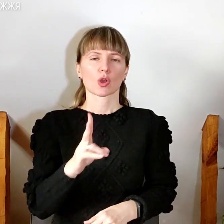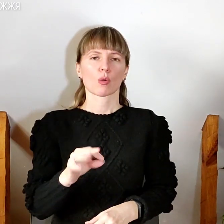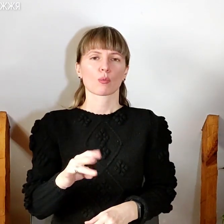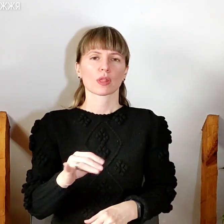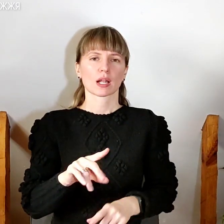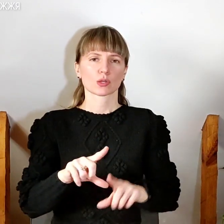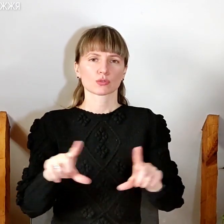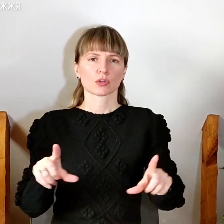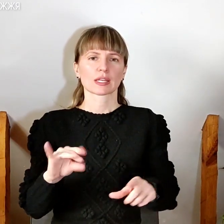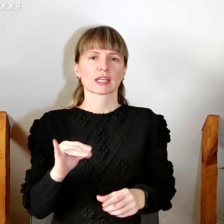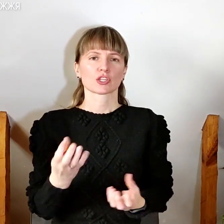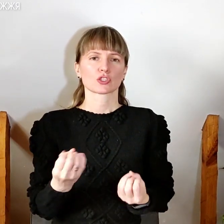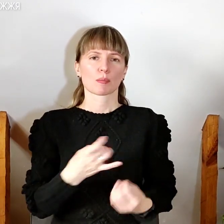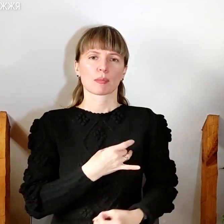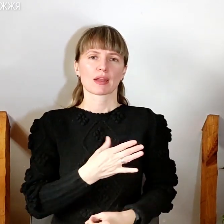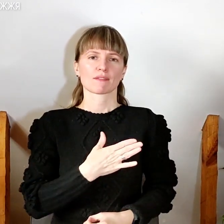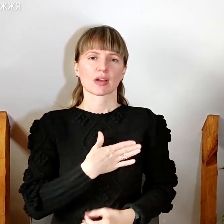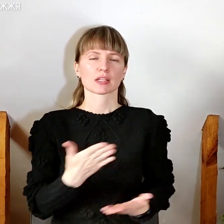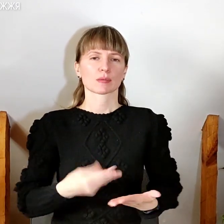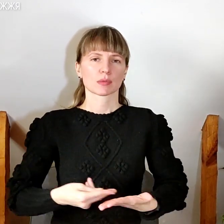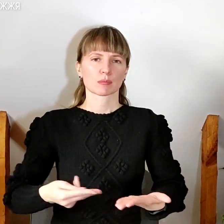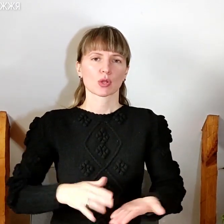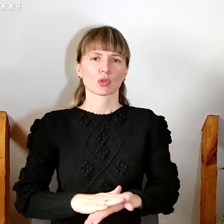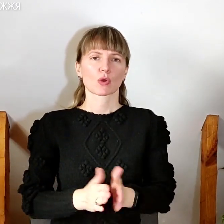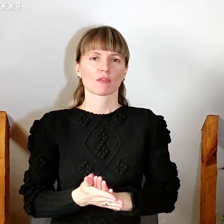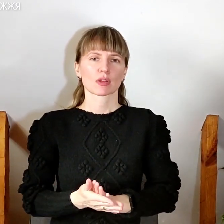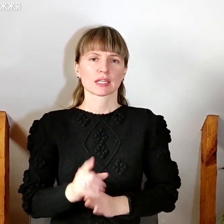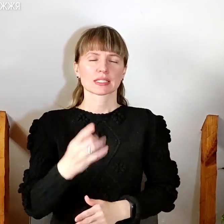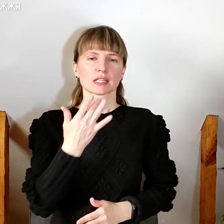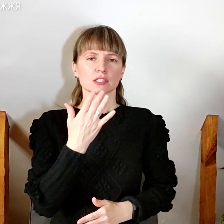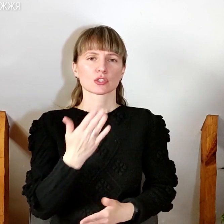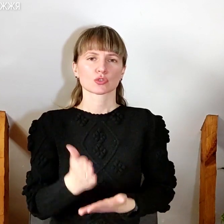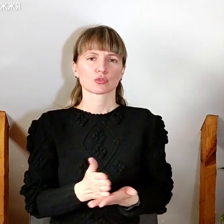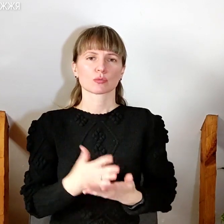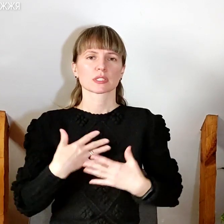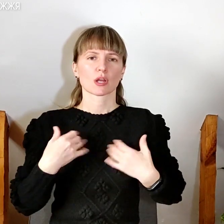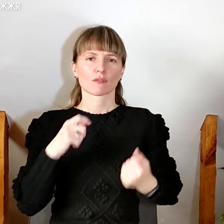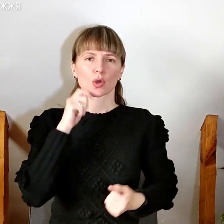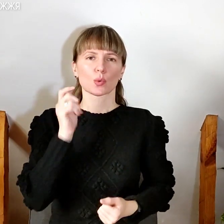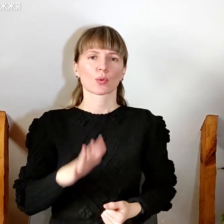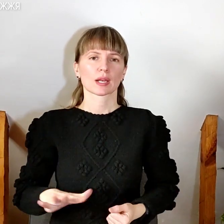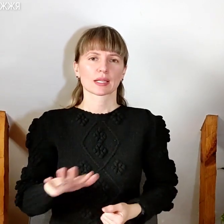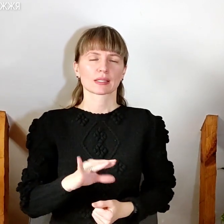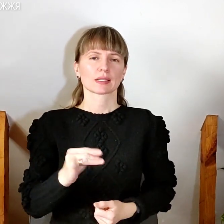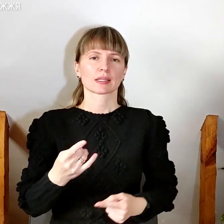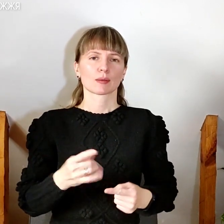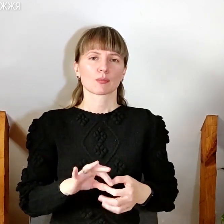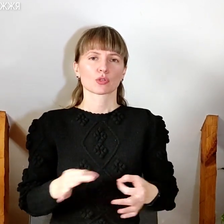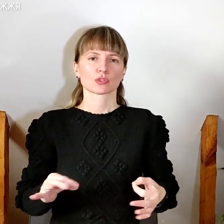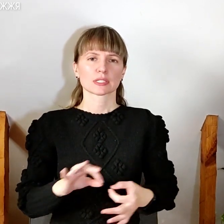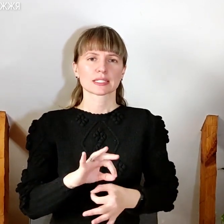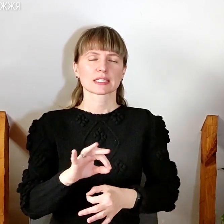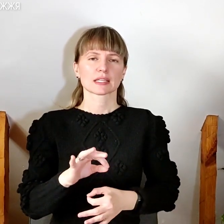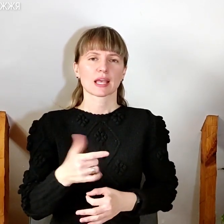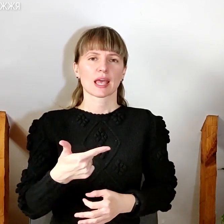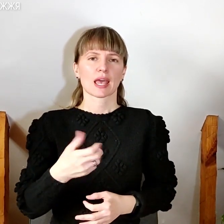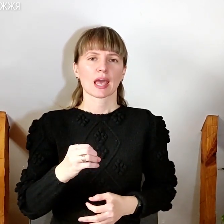так також і приватні, які уклали договори з Національною службою здоров'я України, і процедуру з гемодіалізу там можуть